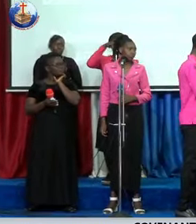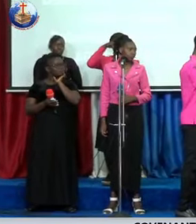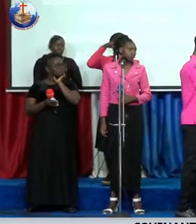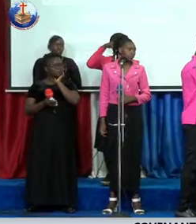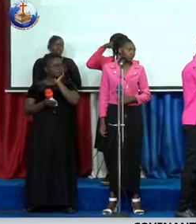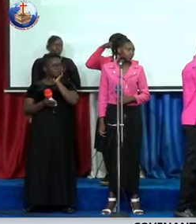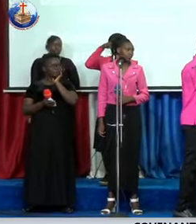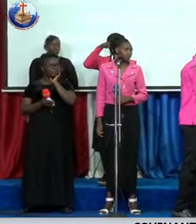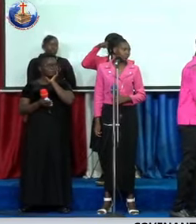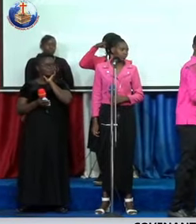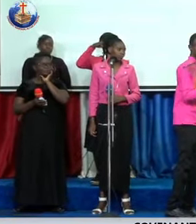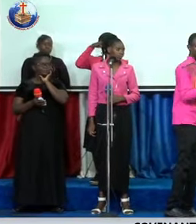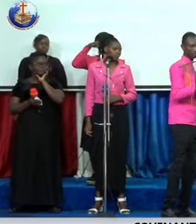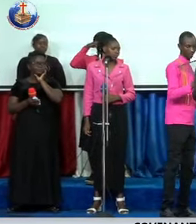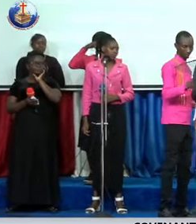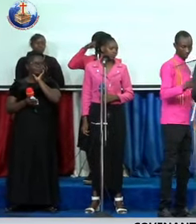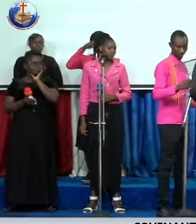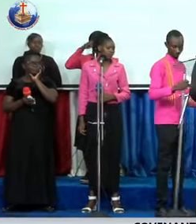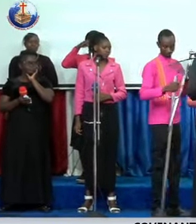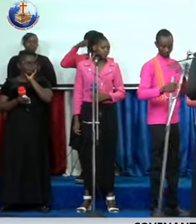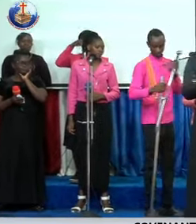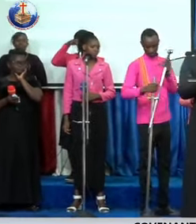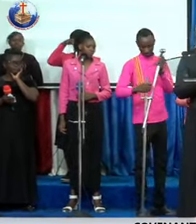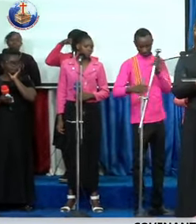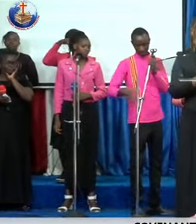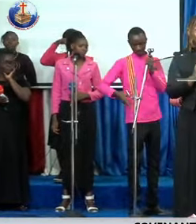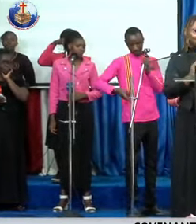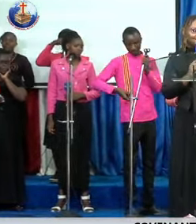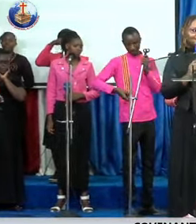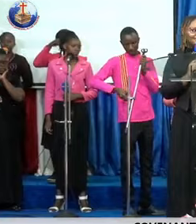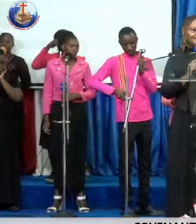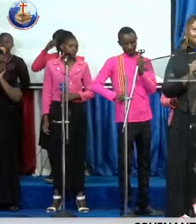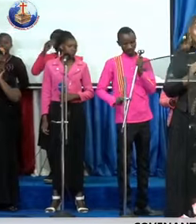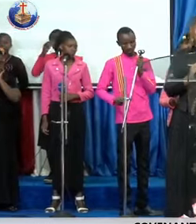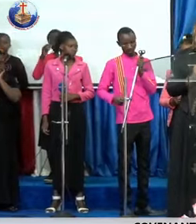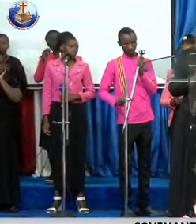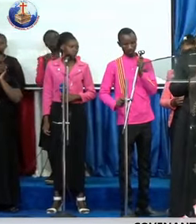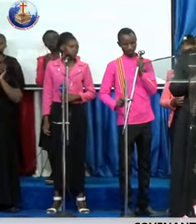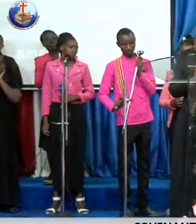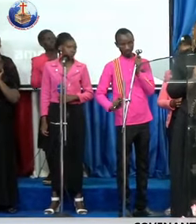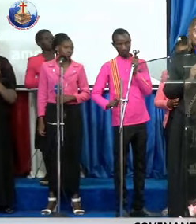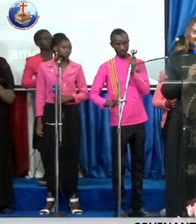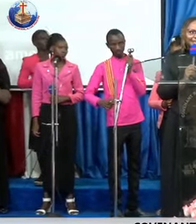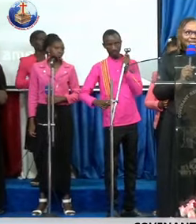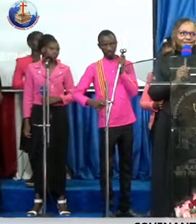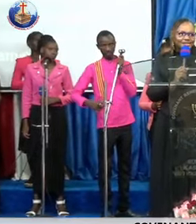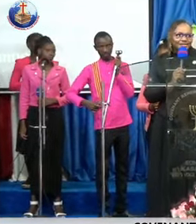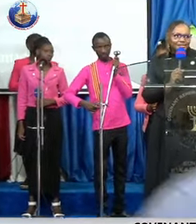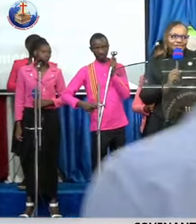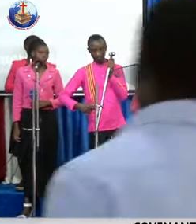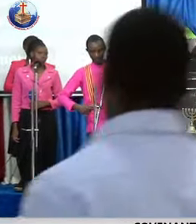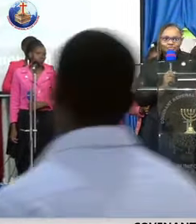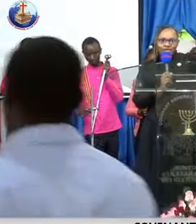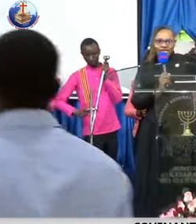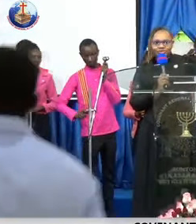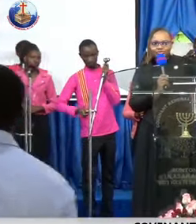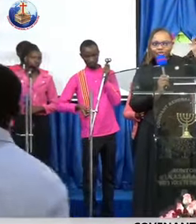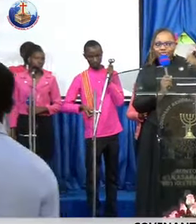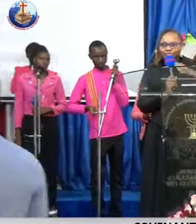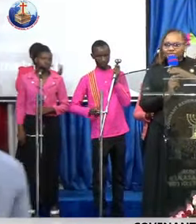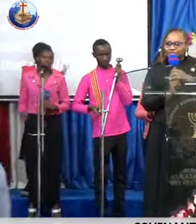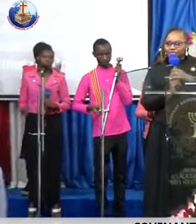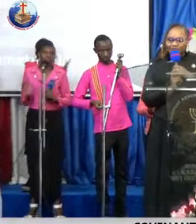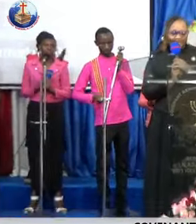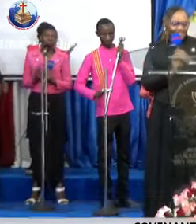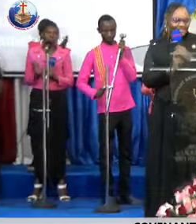Hallelujah. Amen. Praise the name of the living God. Bwana asifiwe. Pigieni Bwana Yesu